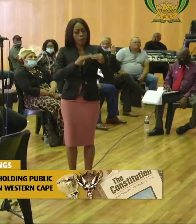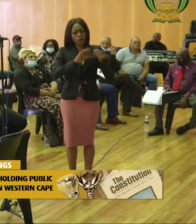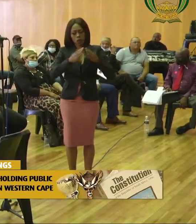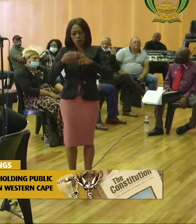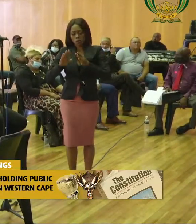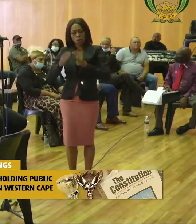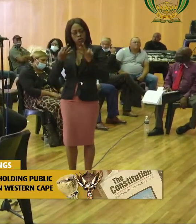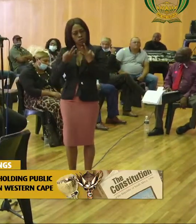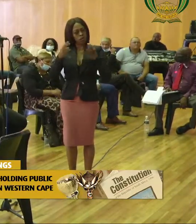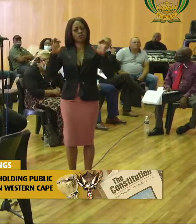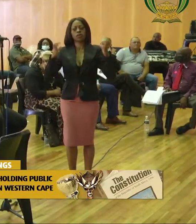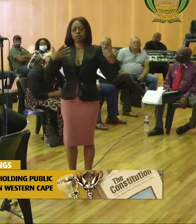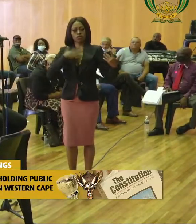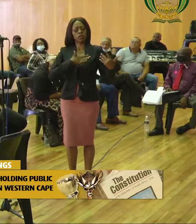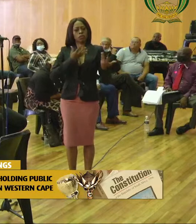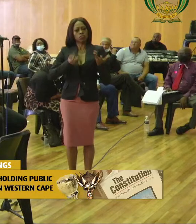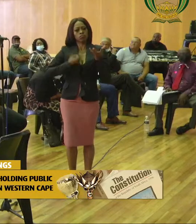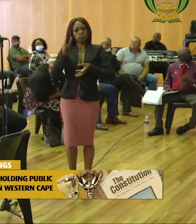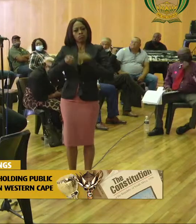be free to